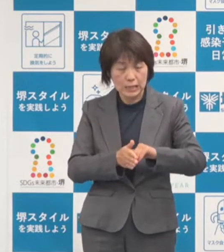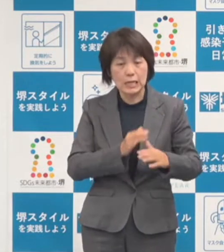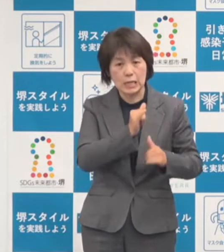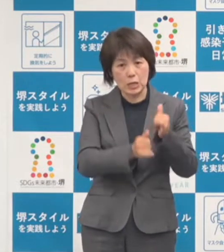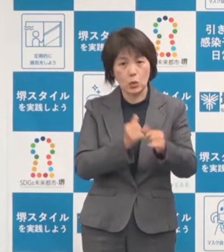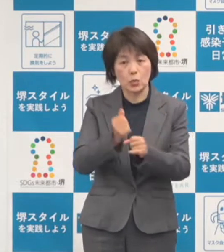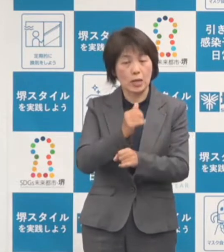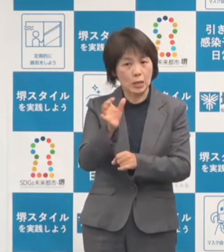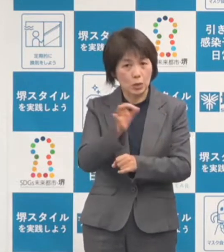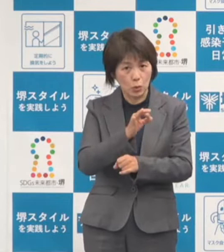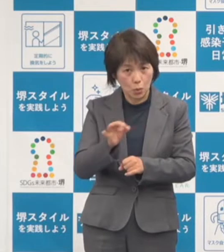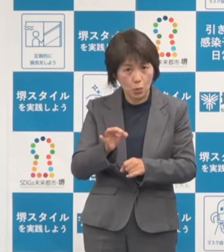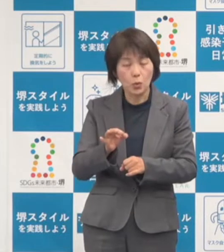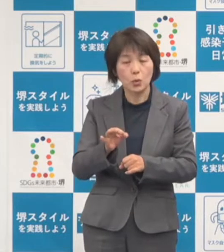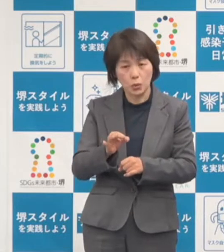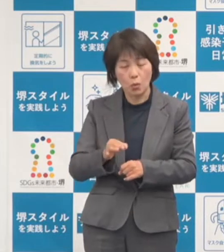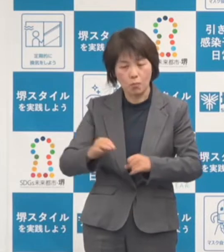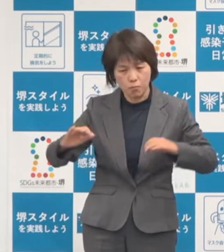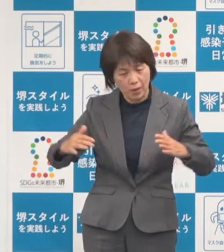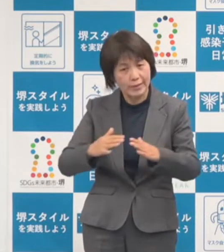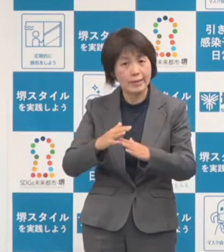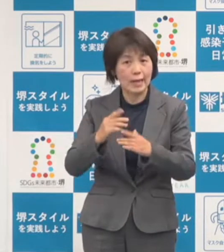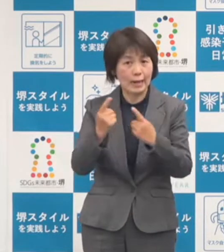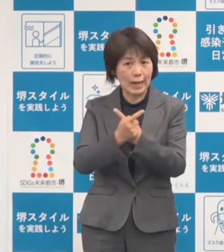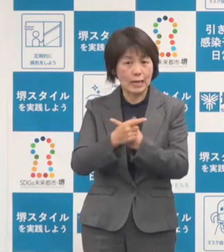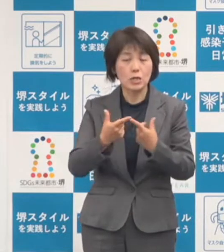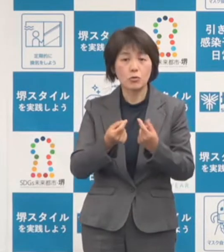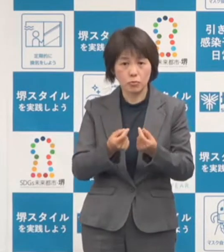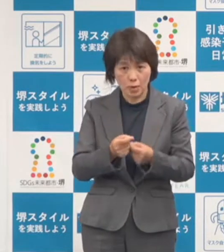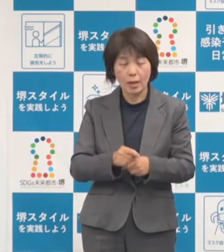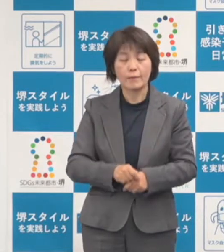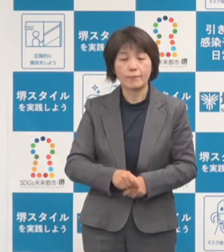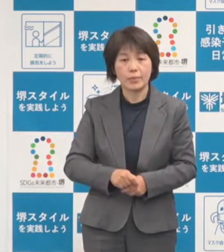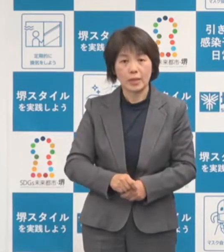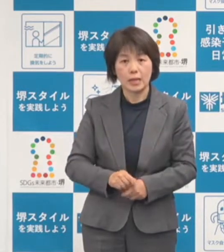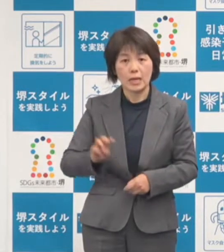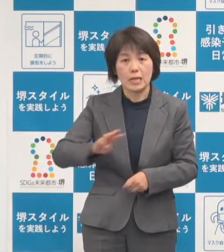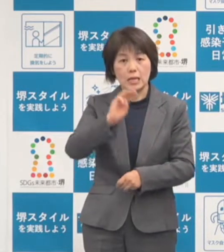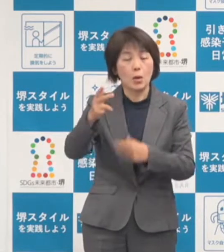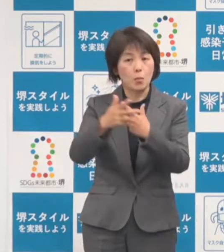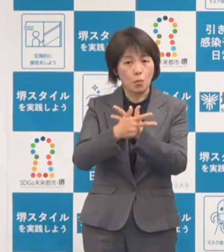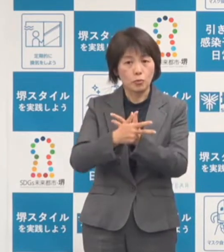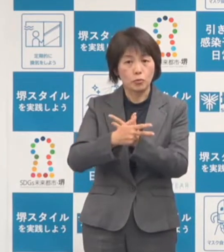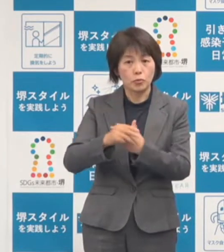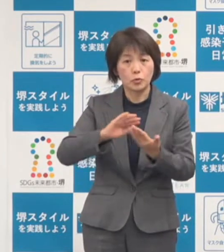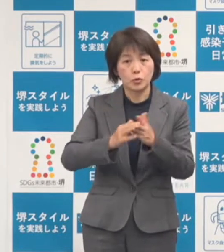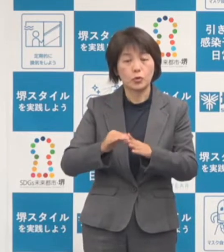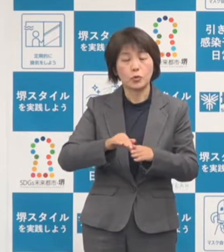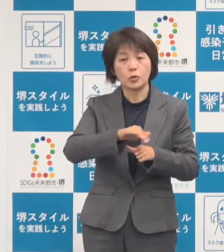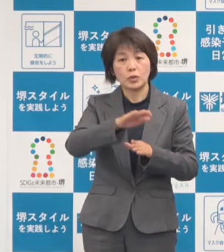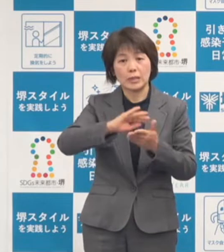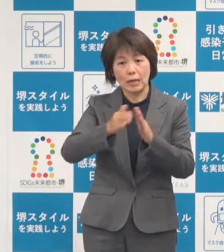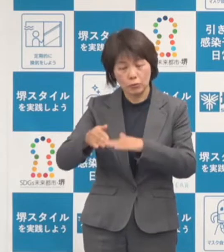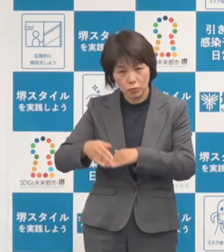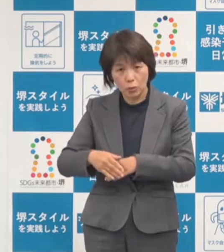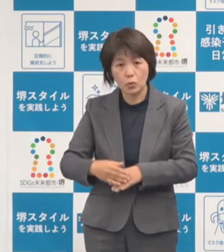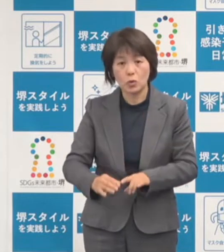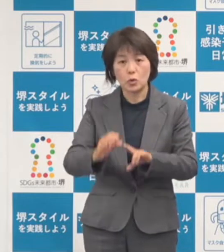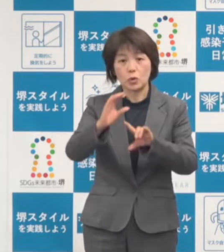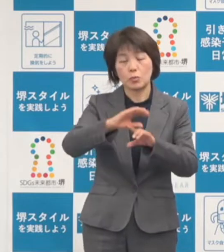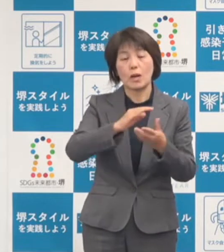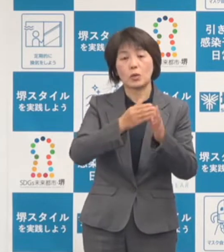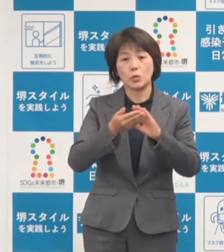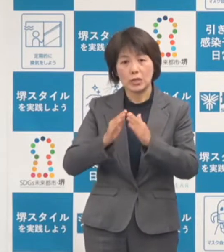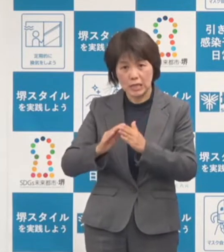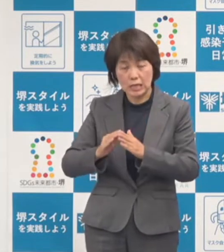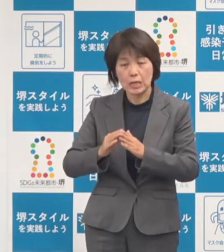業の活性化について、また、仙北ニュータウンでの公民連携を活用したスマートシティの取り組みについ